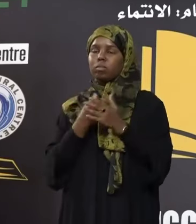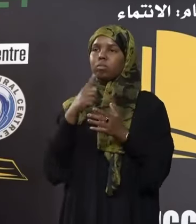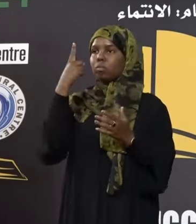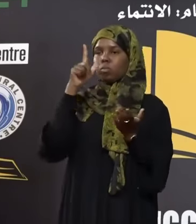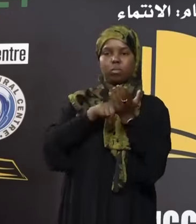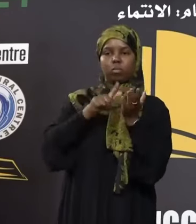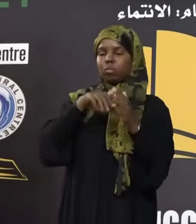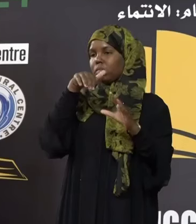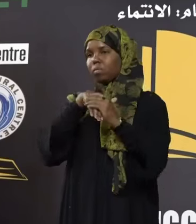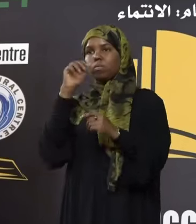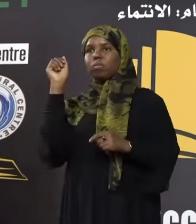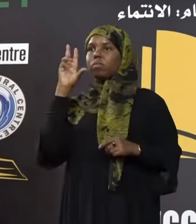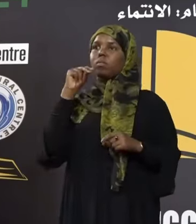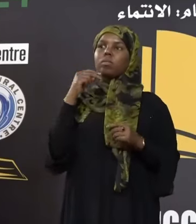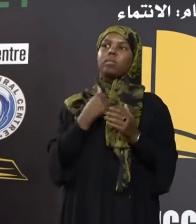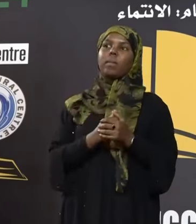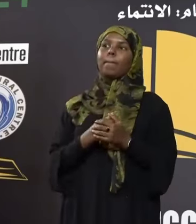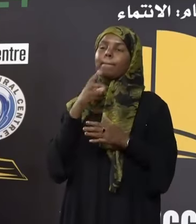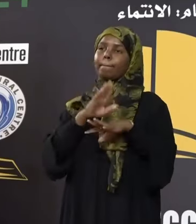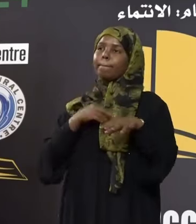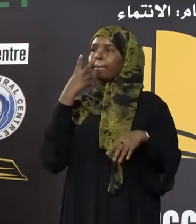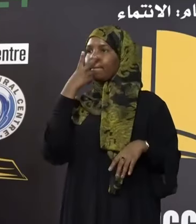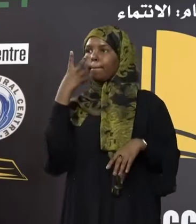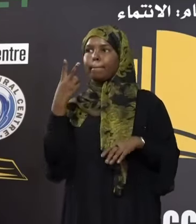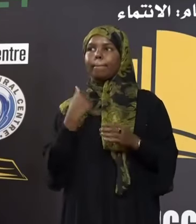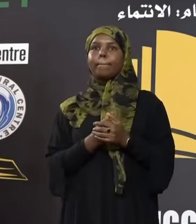حيرك كجوان مركانو أرجني